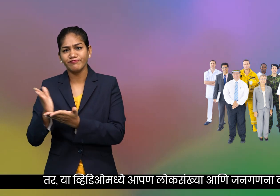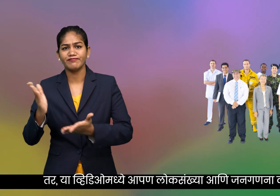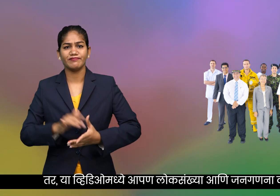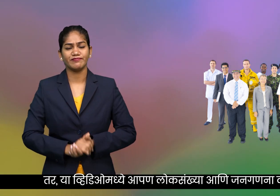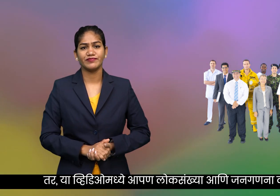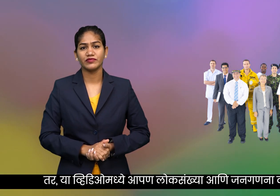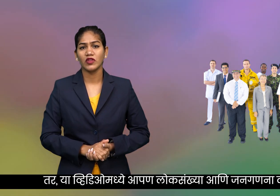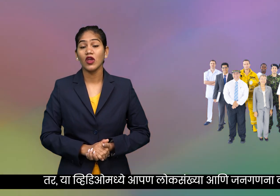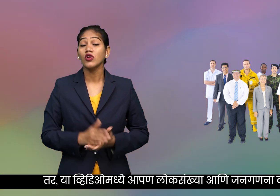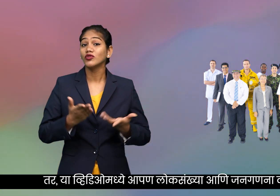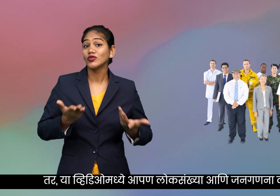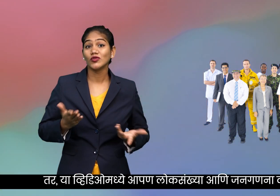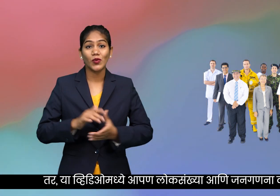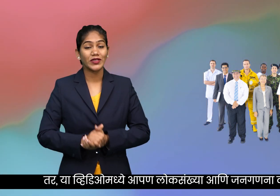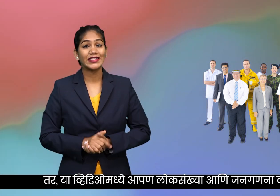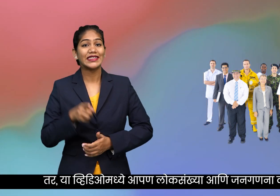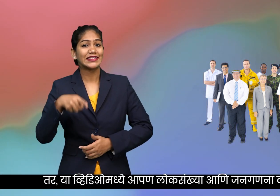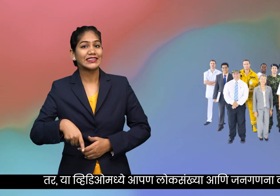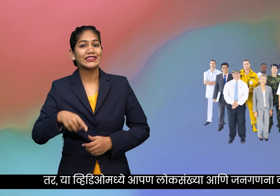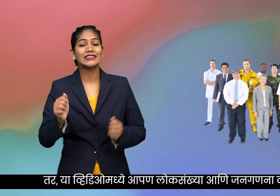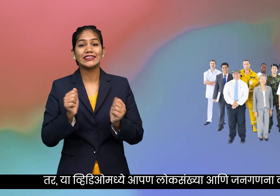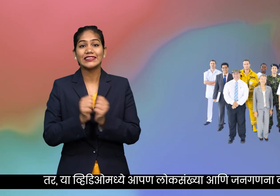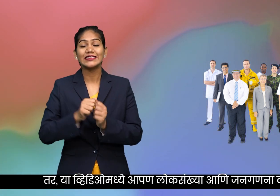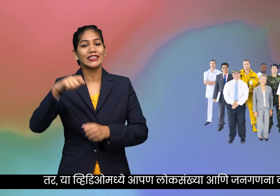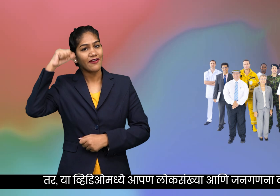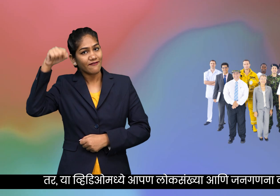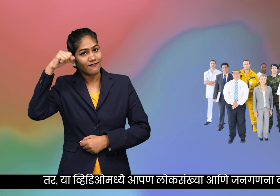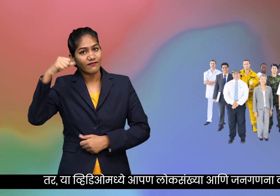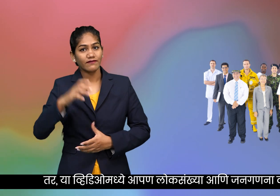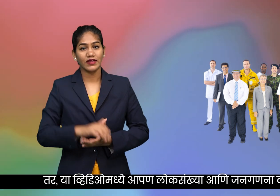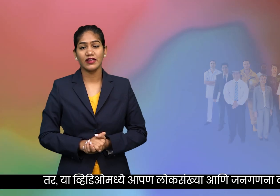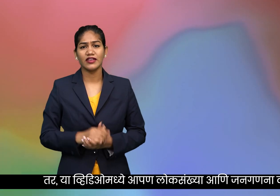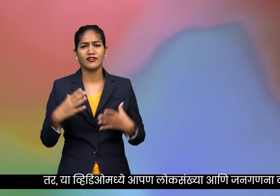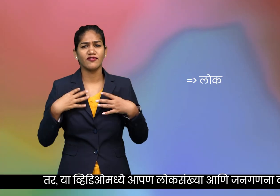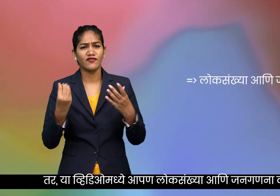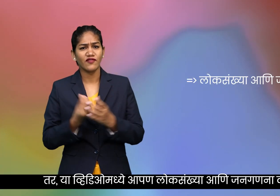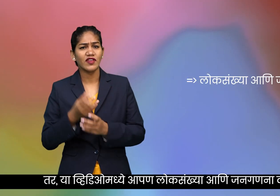तर या व्हिडिओमध्ये आपण लोकसंख्या आणि जनगणना काय आहे हे पाहिलं.